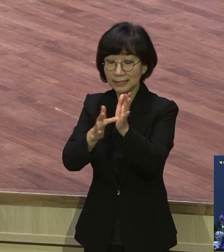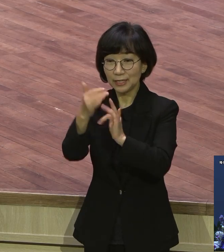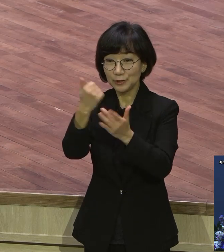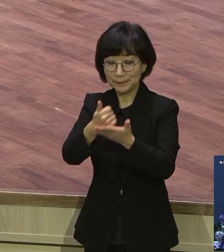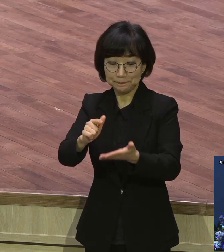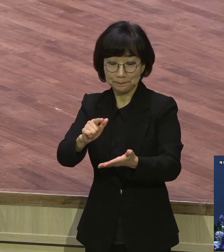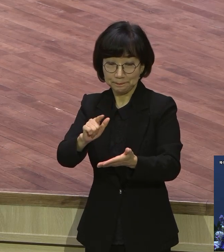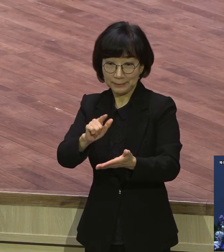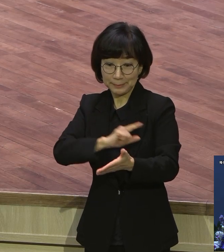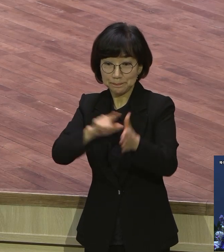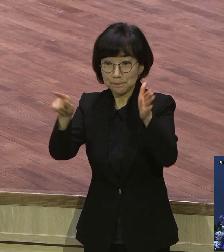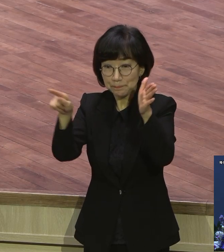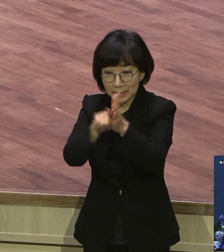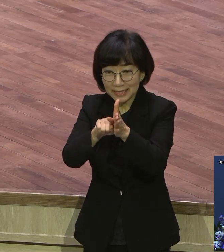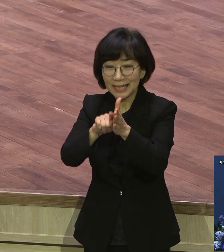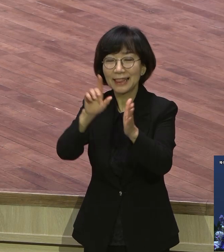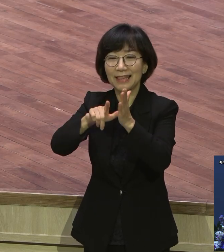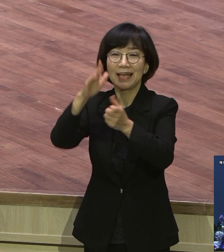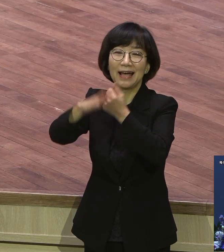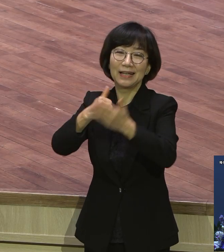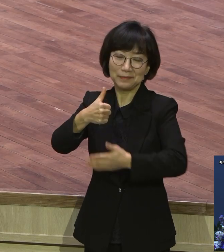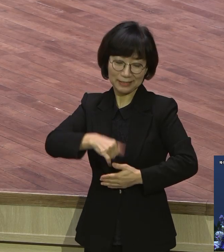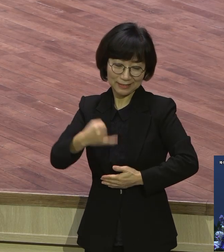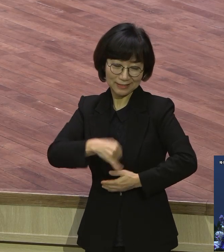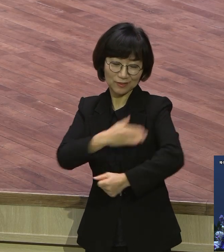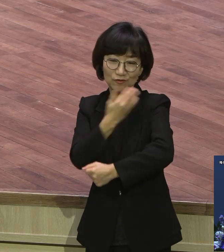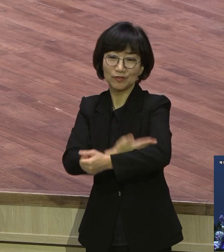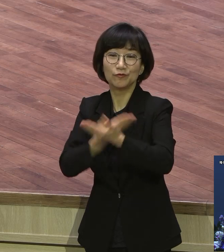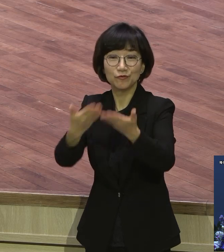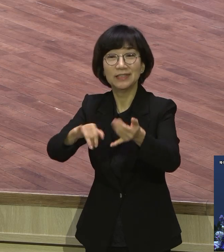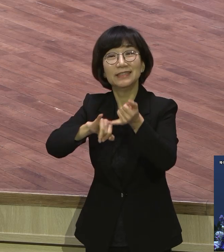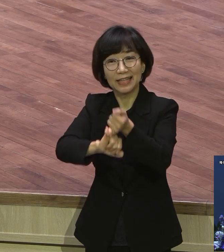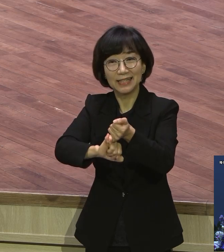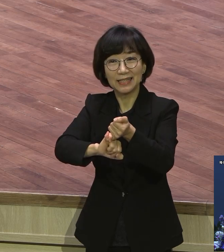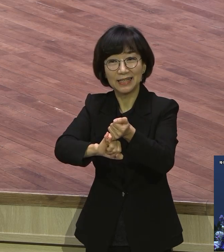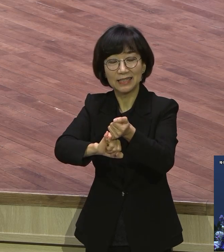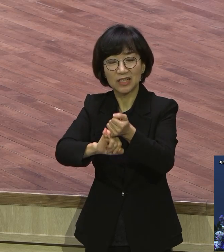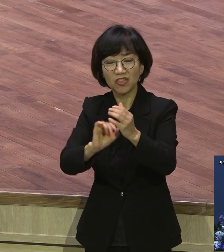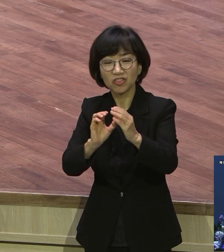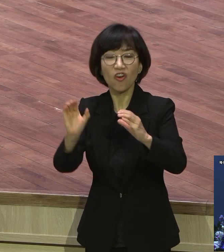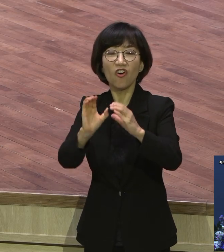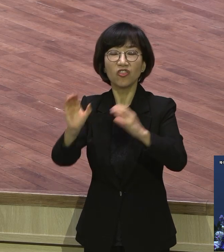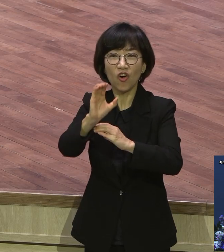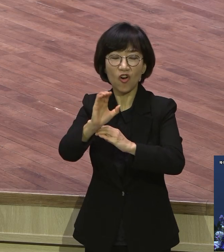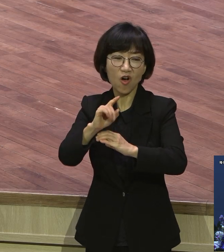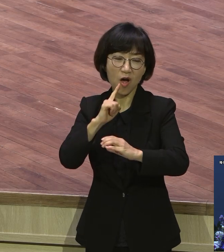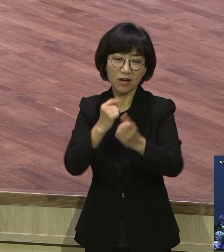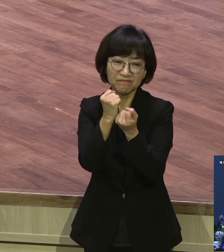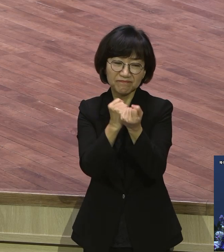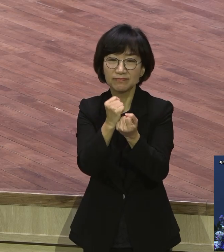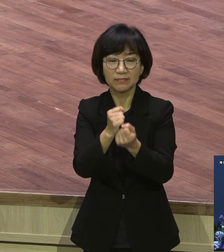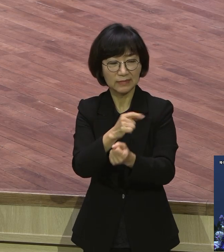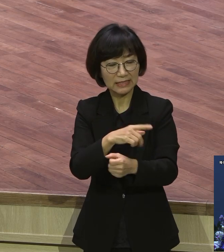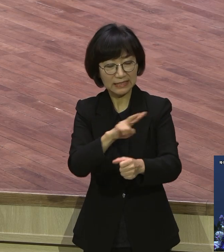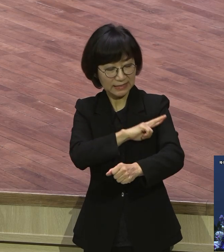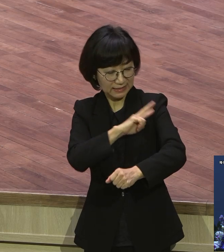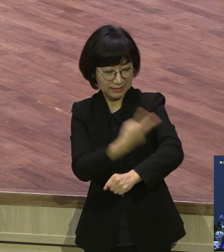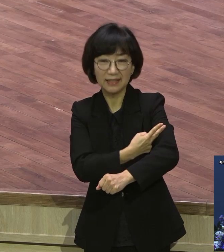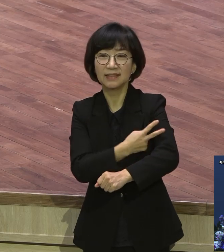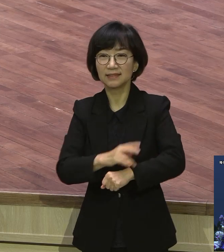자녀가 되는 권세를 주셨다 끝났어요 그 더붙임은 이단이에요 그래서 매주일